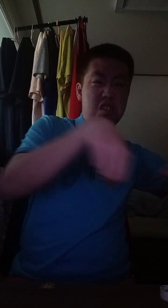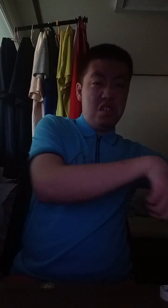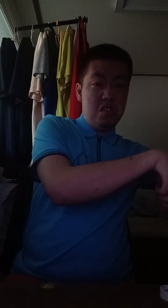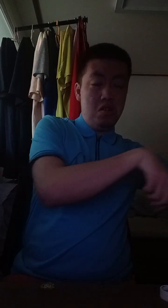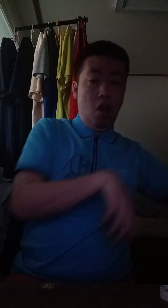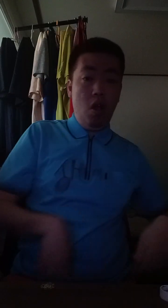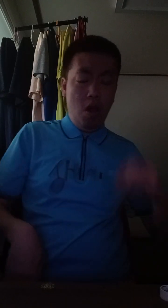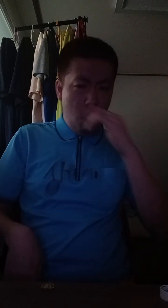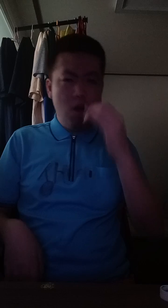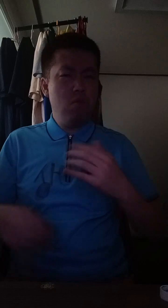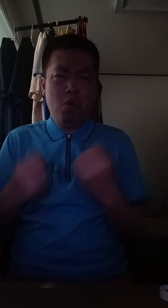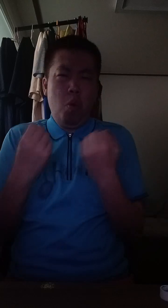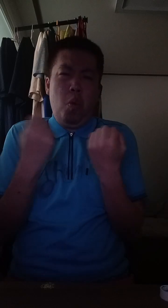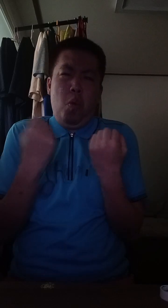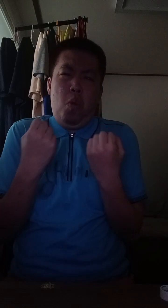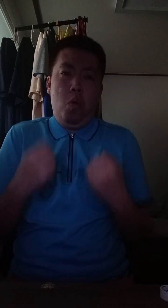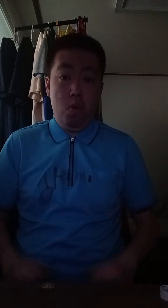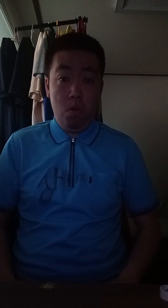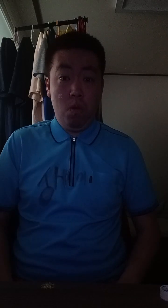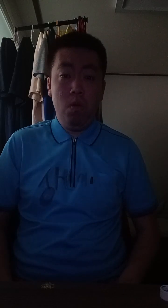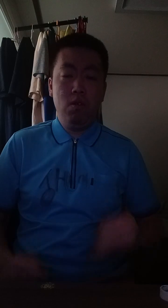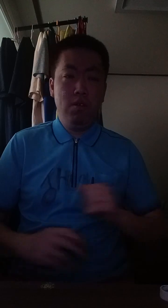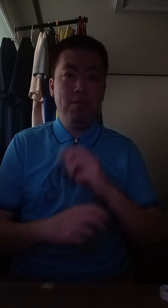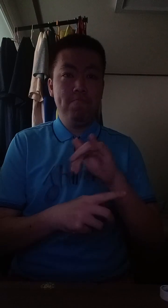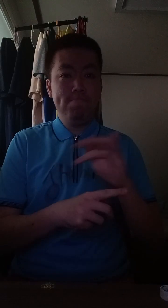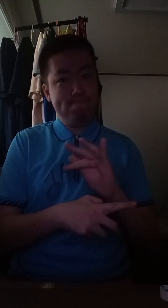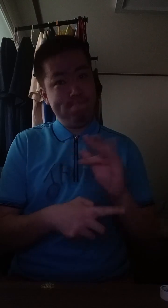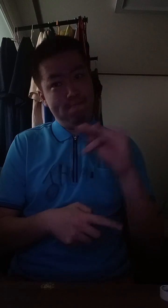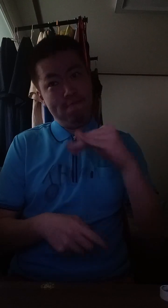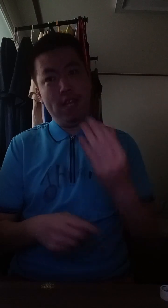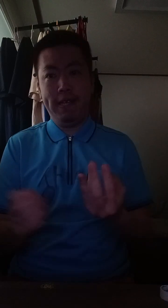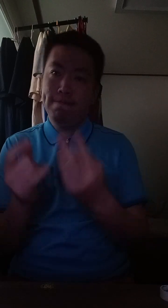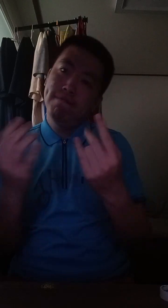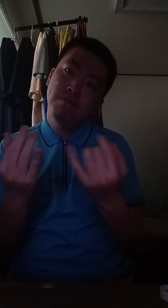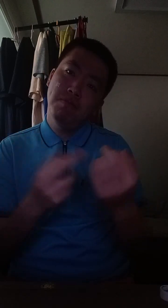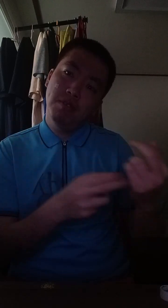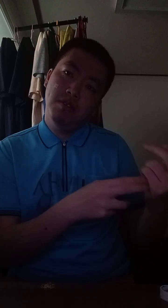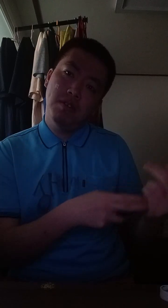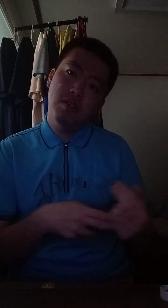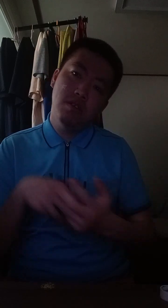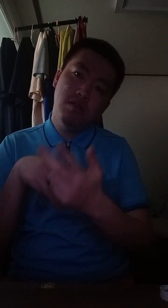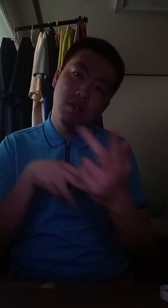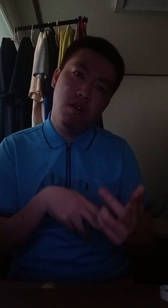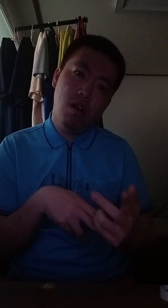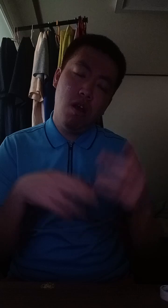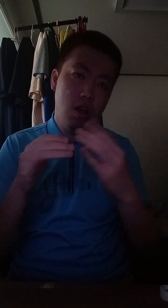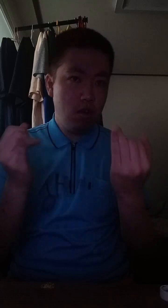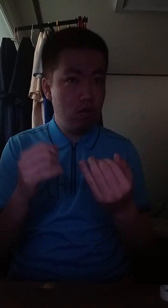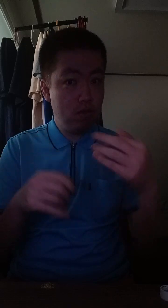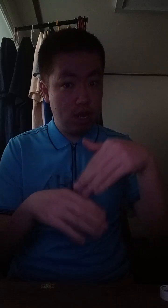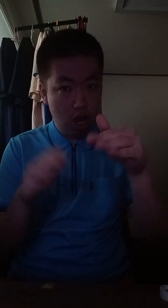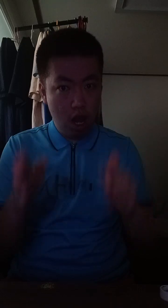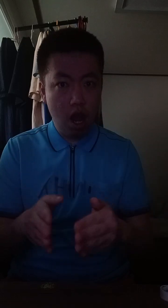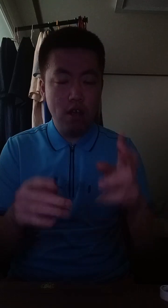있잖아요. 그게 너무 겁나가지고. 서울 지하철 승강장의 약 18%, 3,300여 곳의 승강장 틈새가